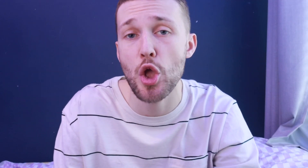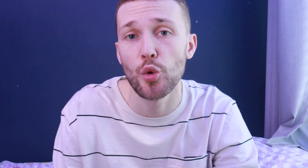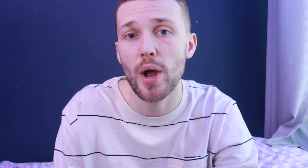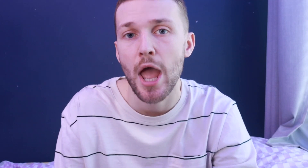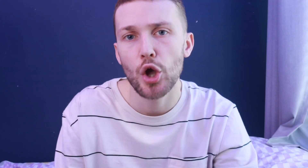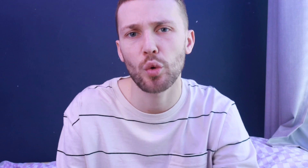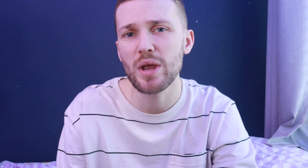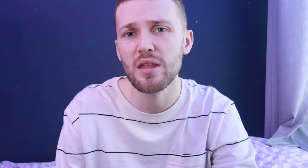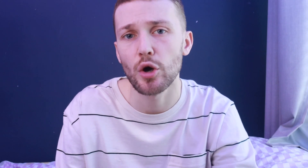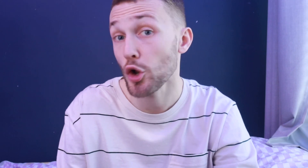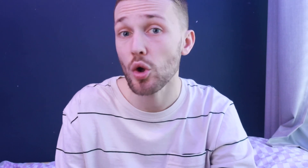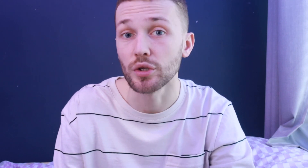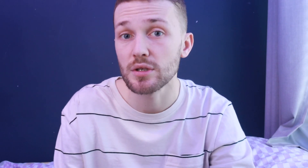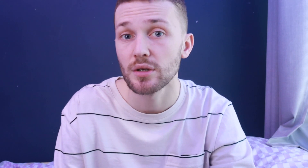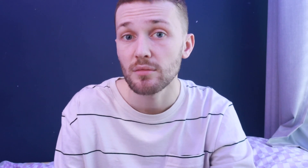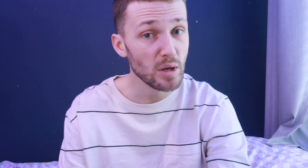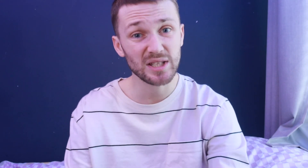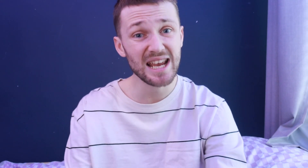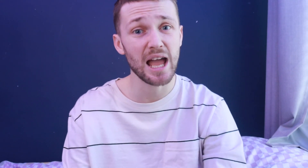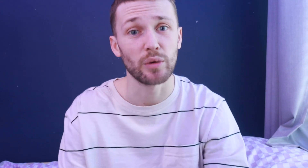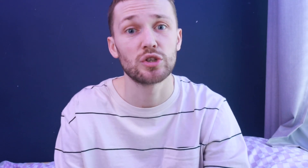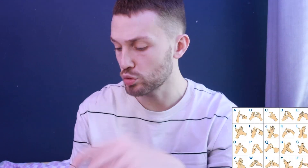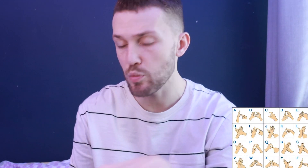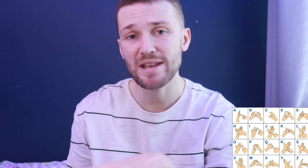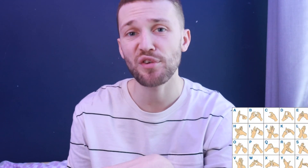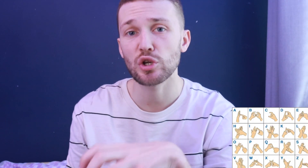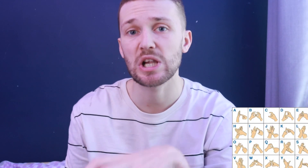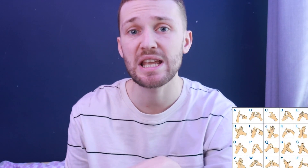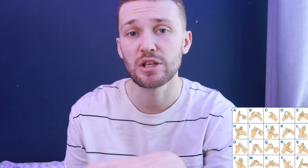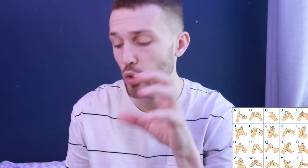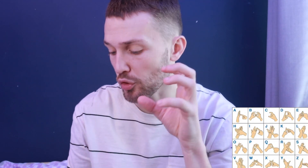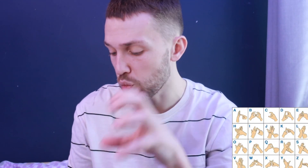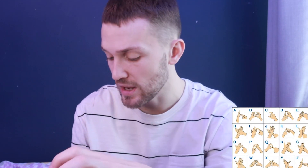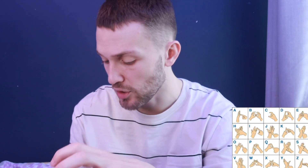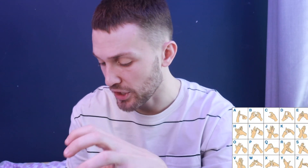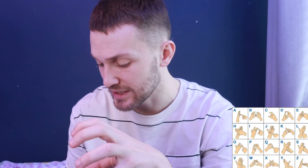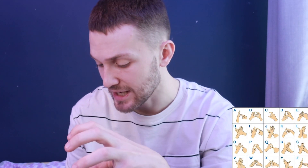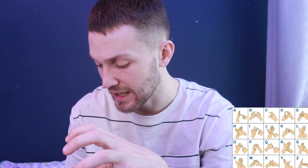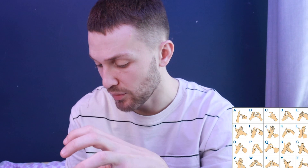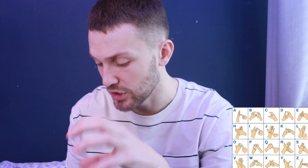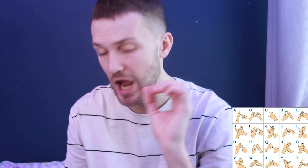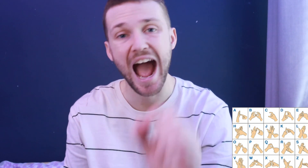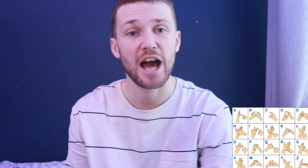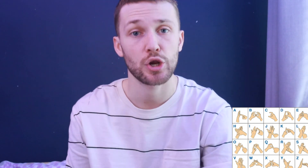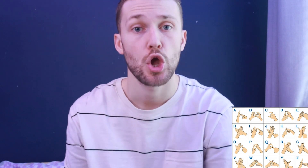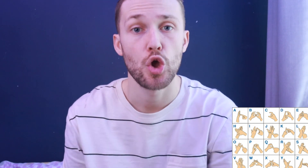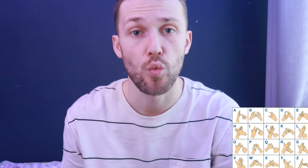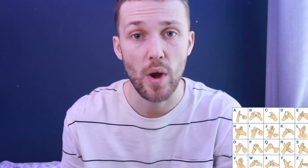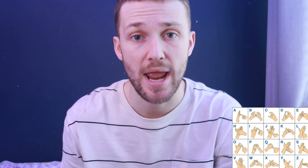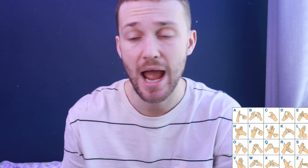yw yr wyddor, ond mewn sign language. Dwi wedi ffeindio llun o'r wyddor yn sign language ar y we. Fi